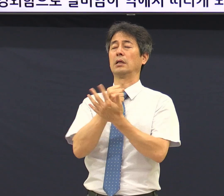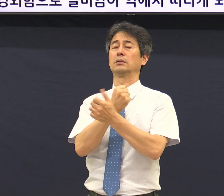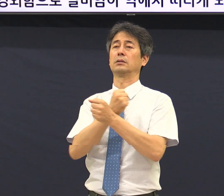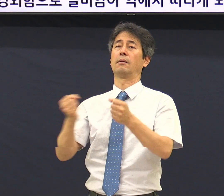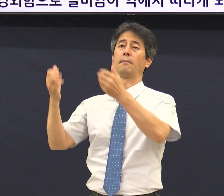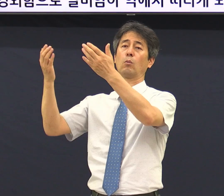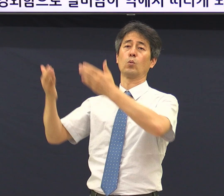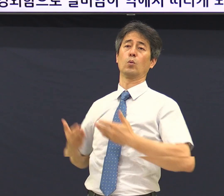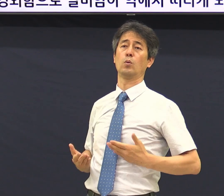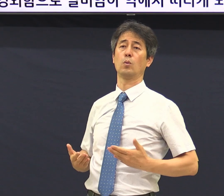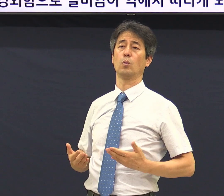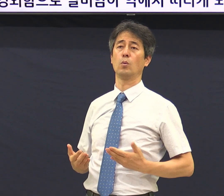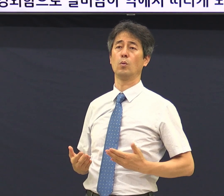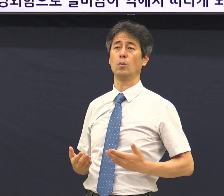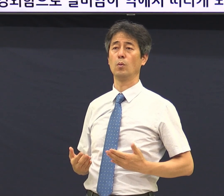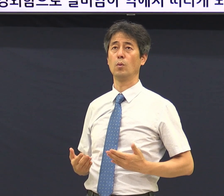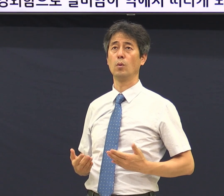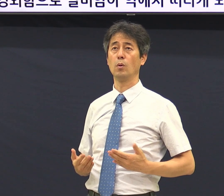되면서 죄사함을 받게 되고